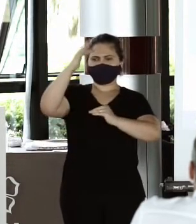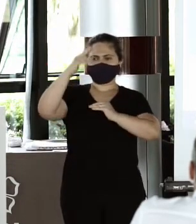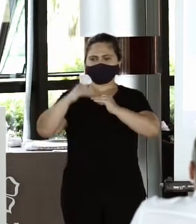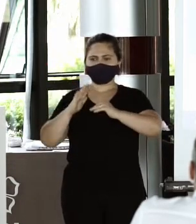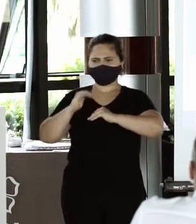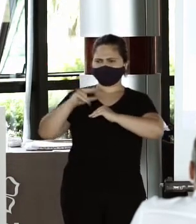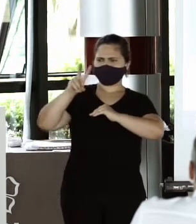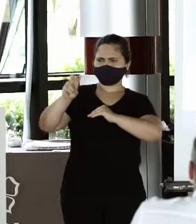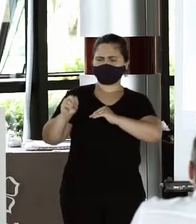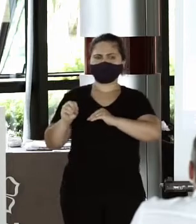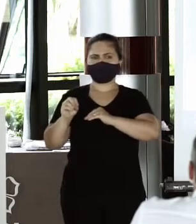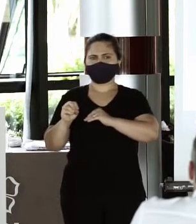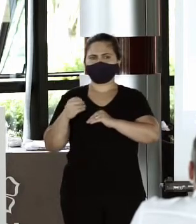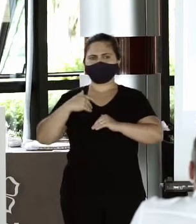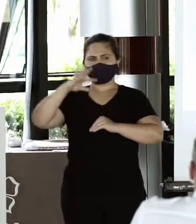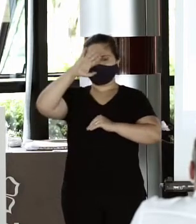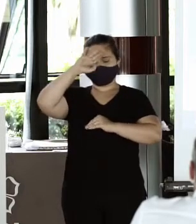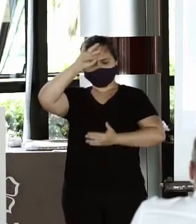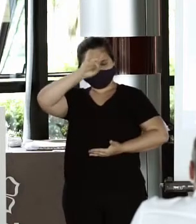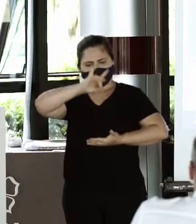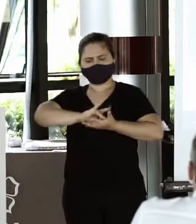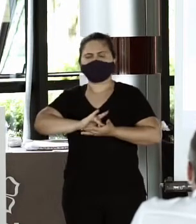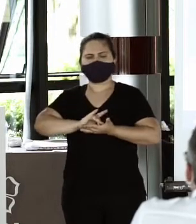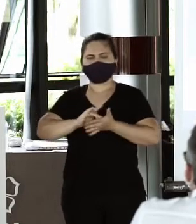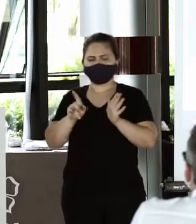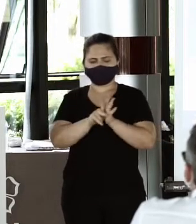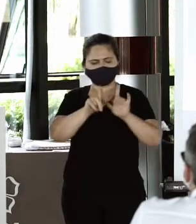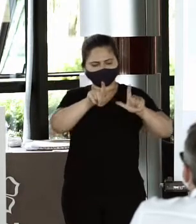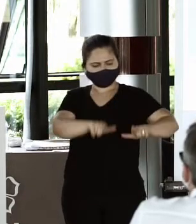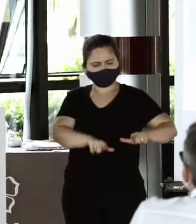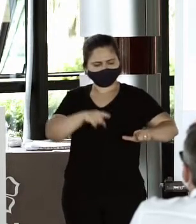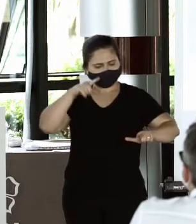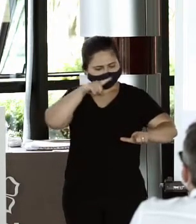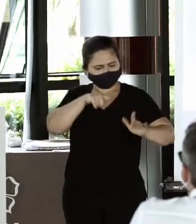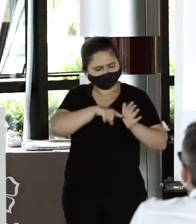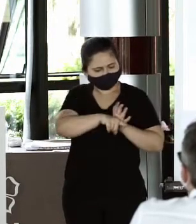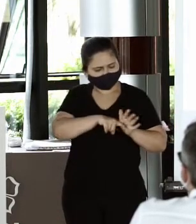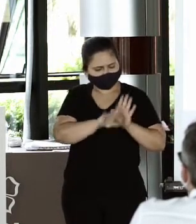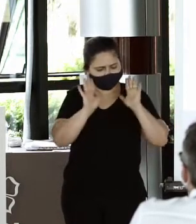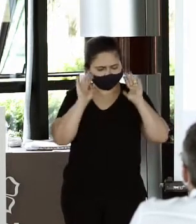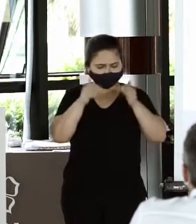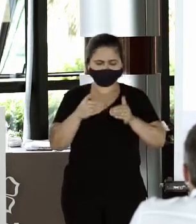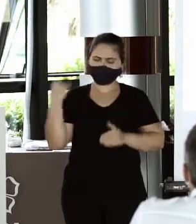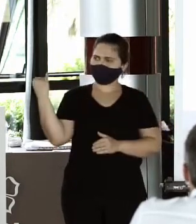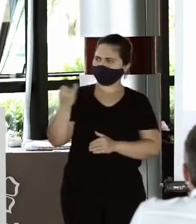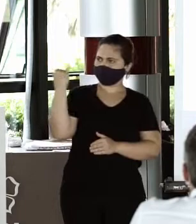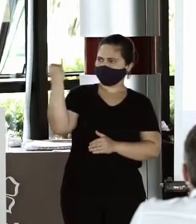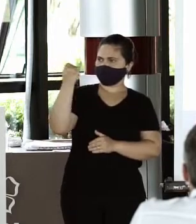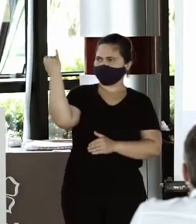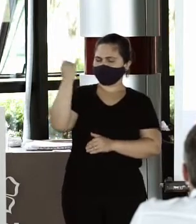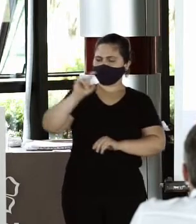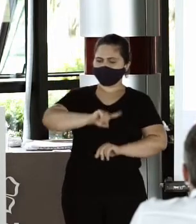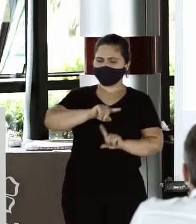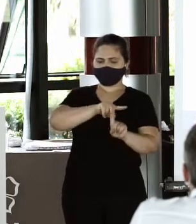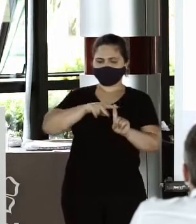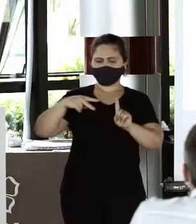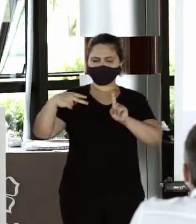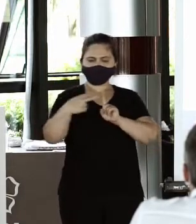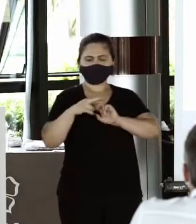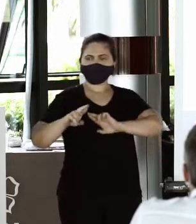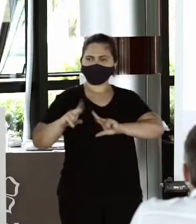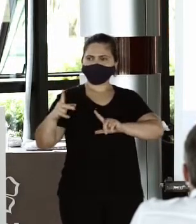20 graus Celsius da temperatura real do local de análise. Então, o foco é bem importante. Outro ponto